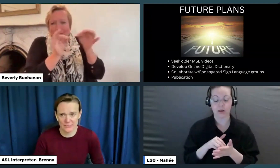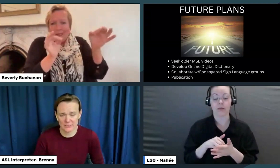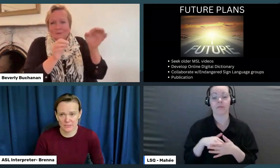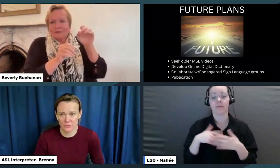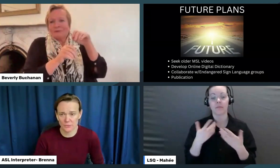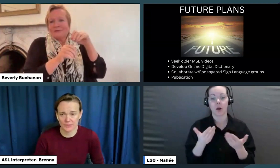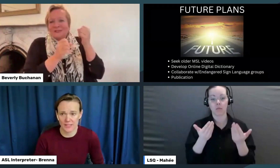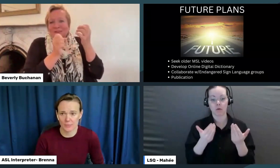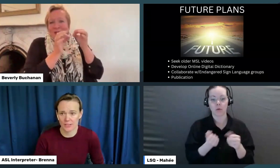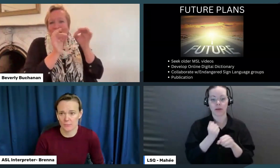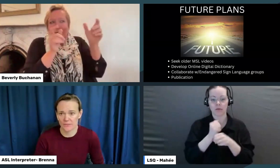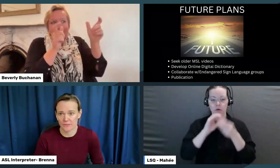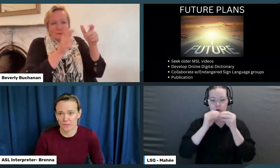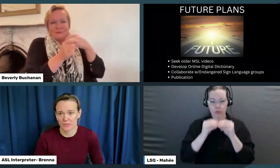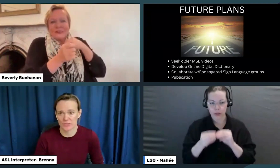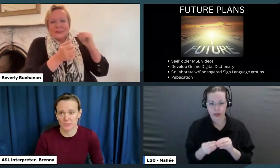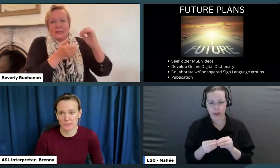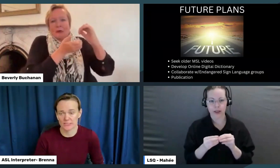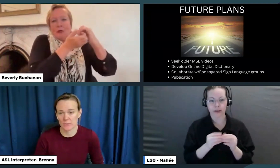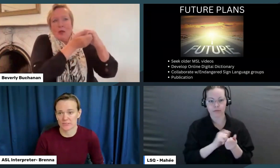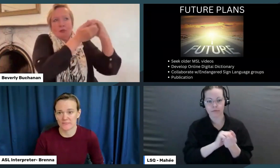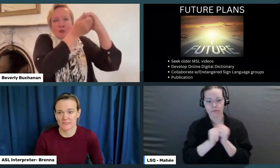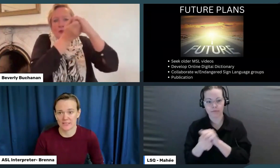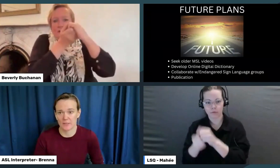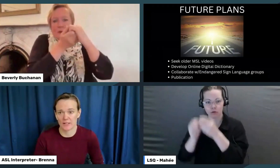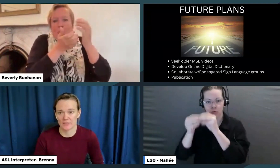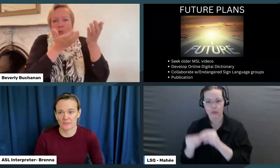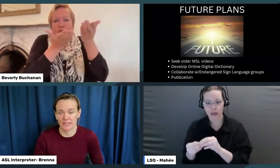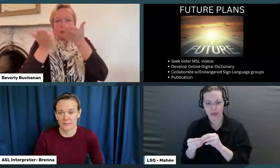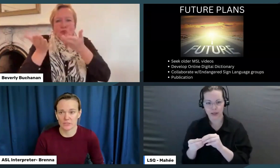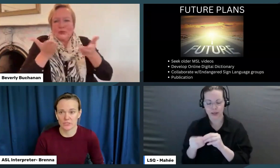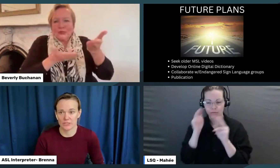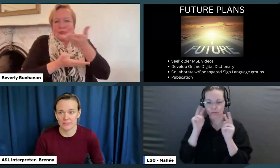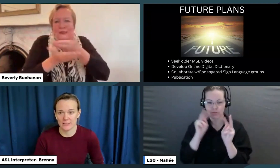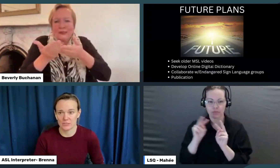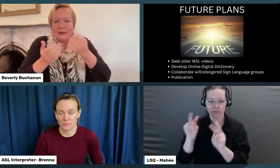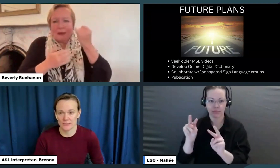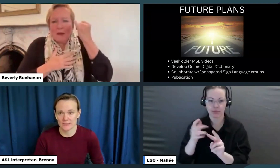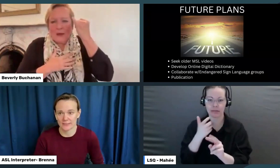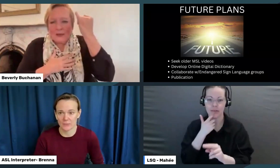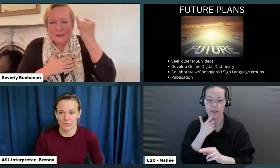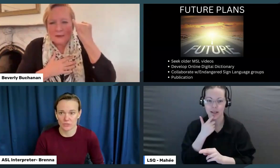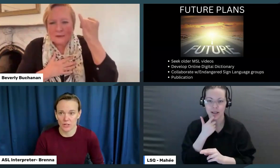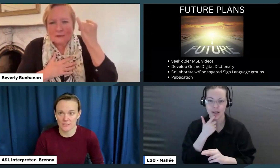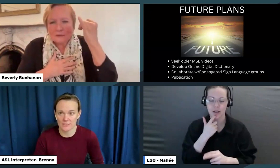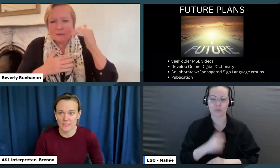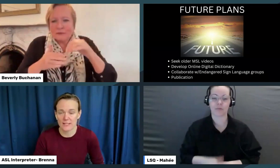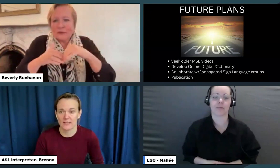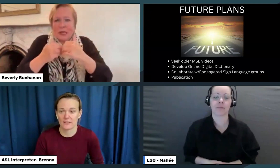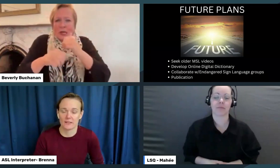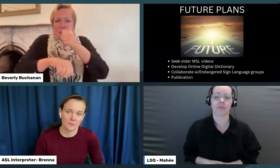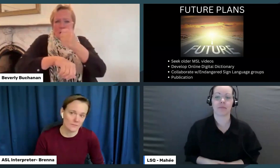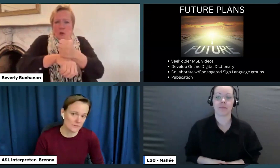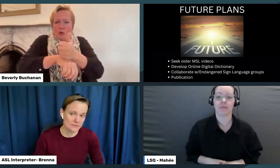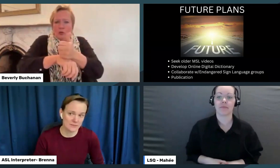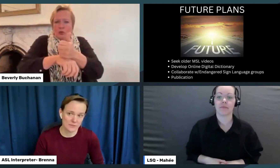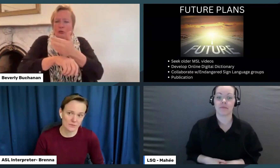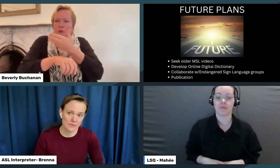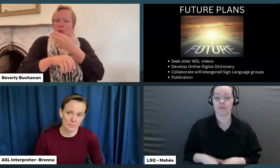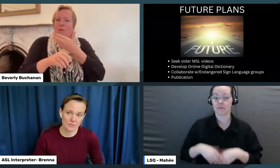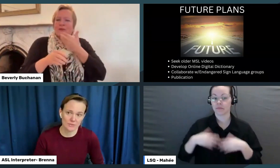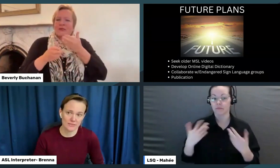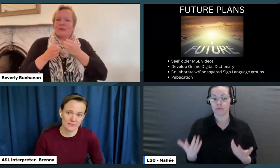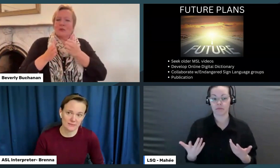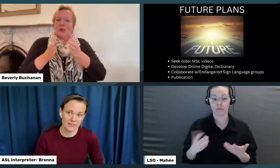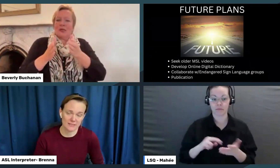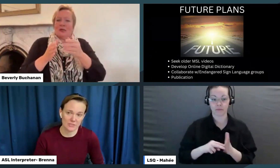possibilité, c'est la possibilité de collaborer avec d'autres pays qui ont eu des expériences dans les langues et pour les langues perdues. C'est clair qu'il y